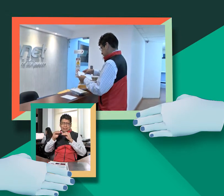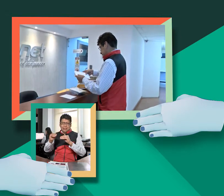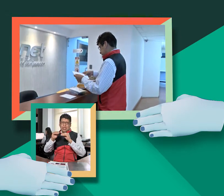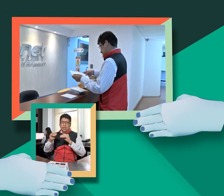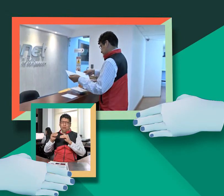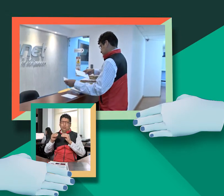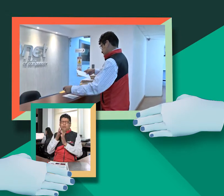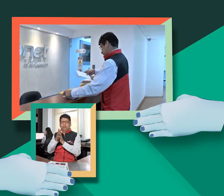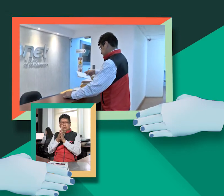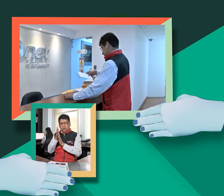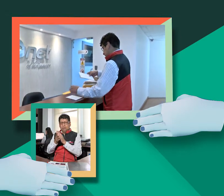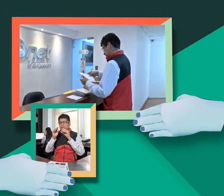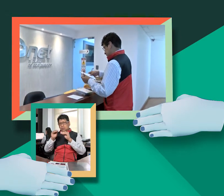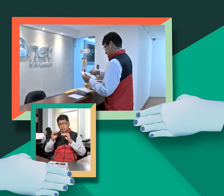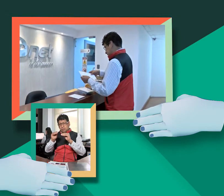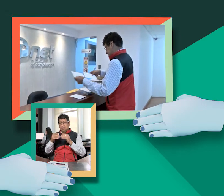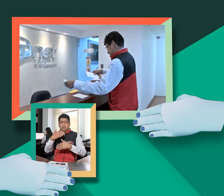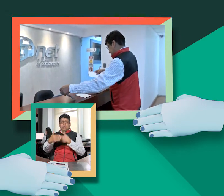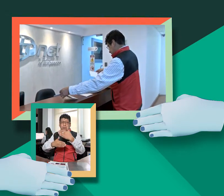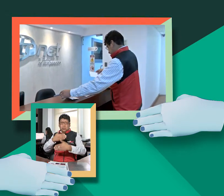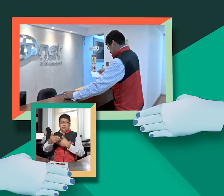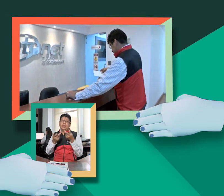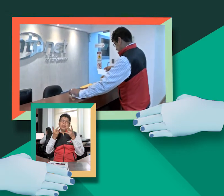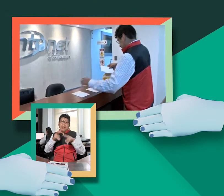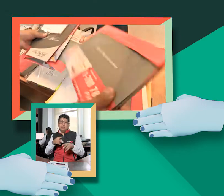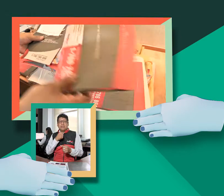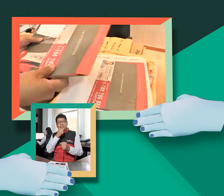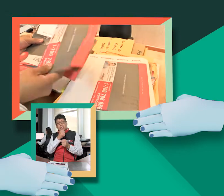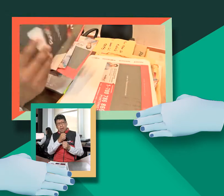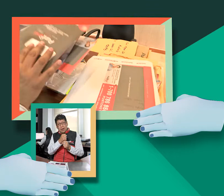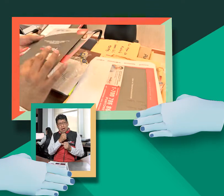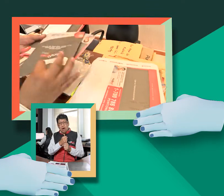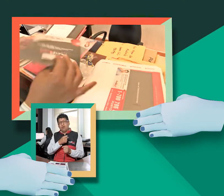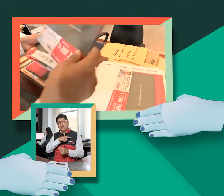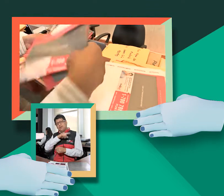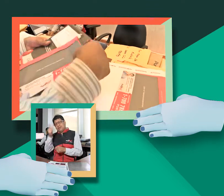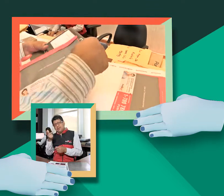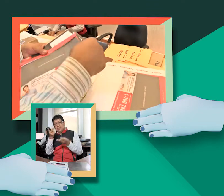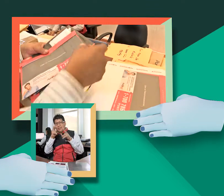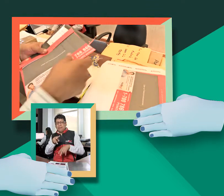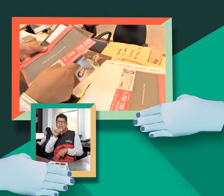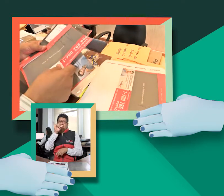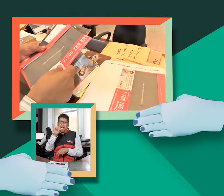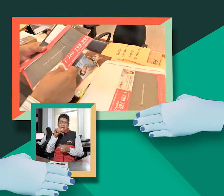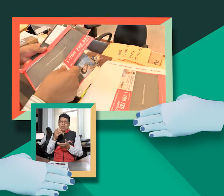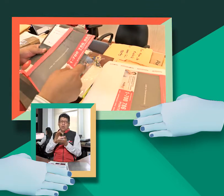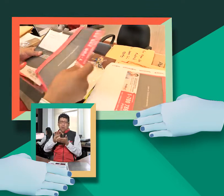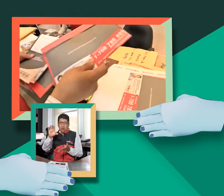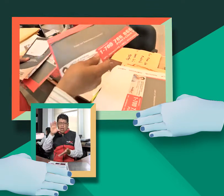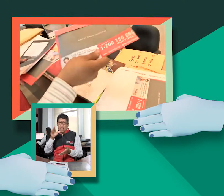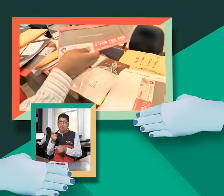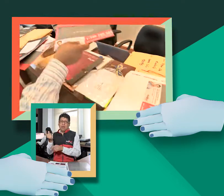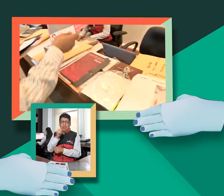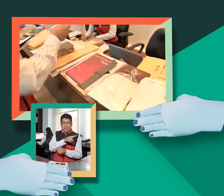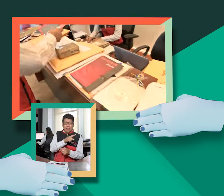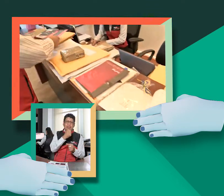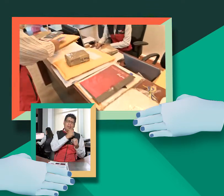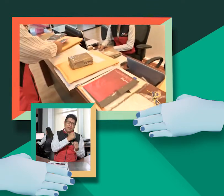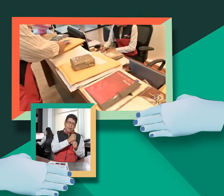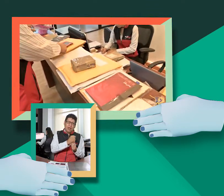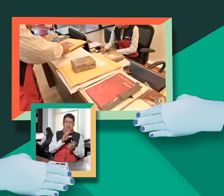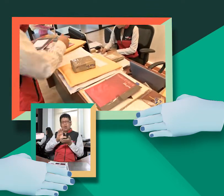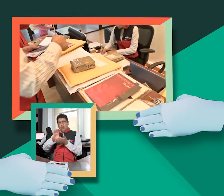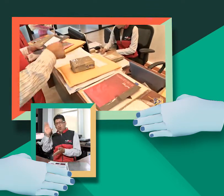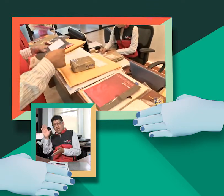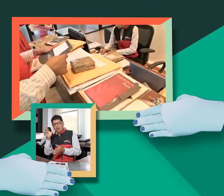y de igual forma si ella requería en algo de mí esta siempre presta ayudar ese fue